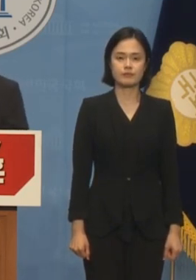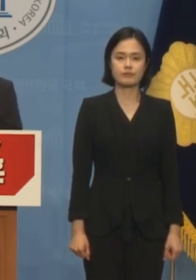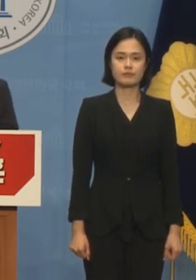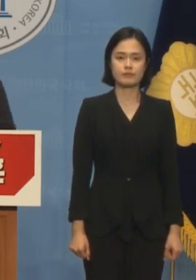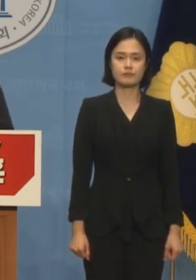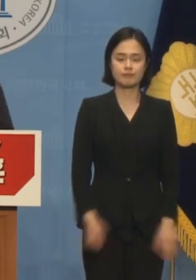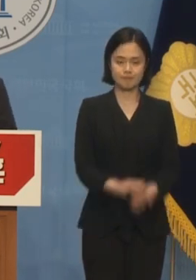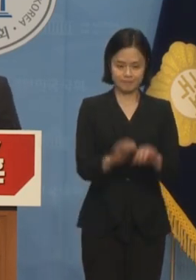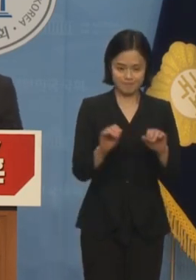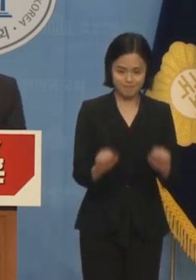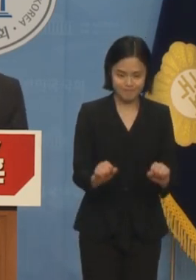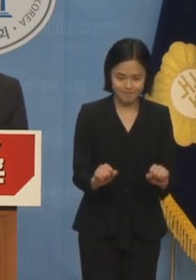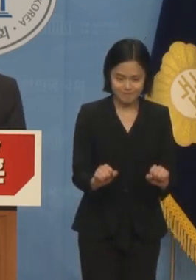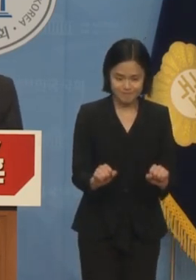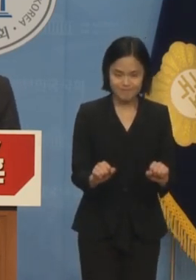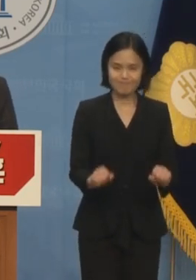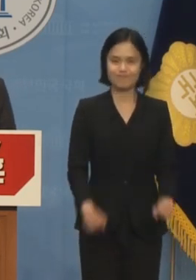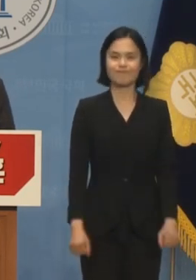예, 안녕하세요.